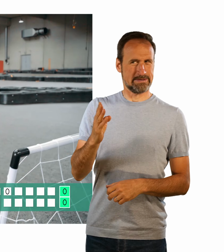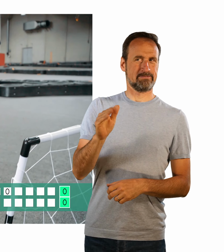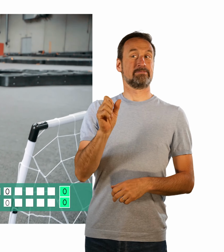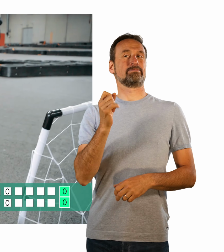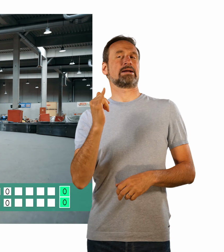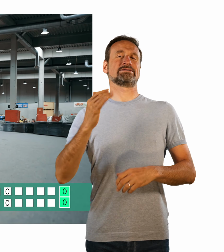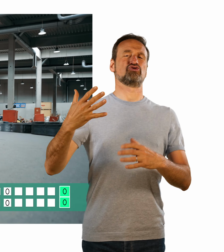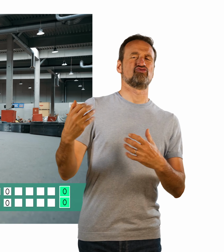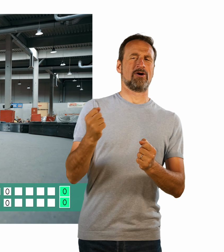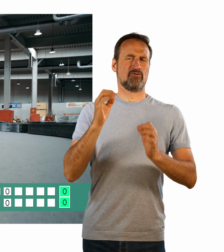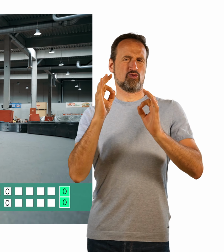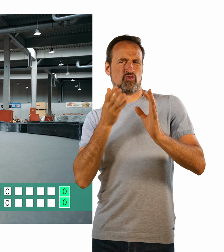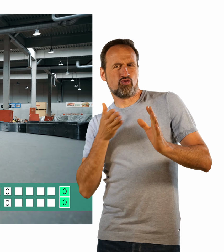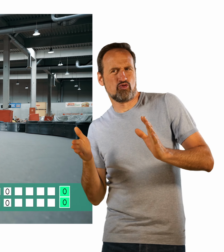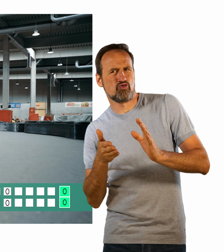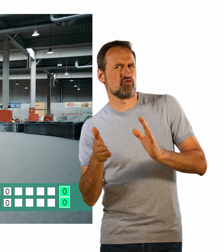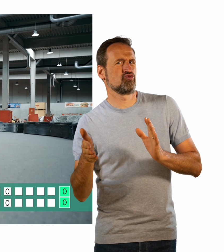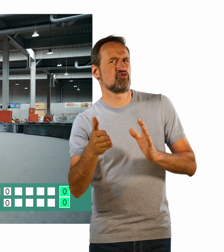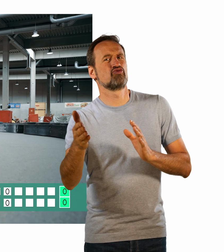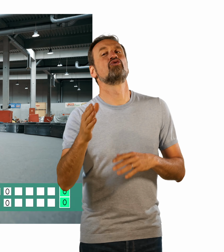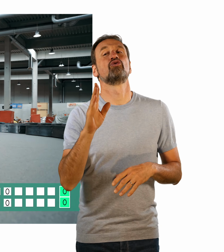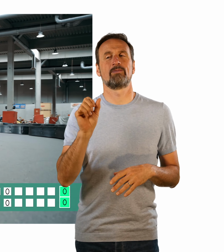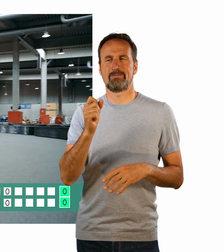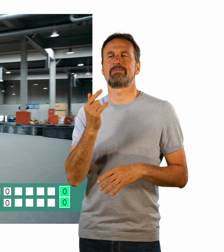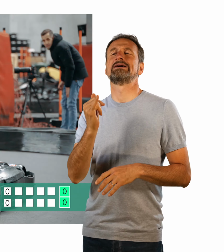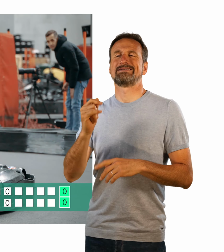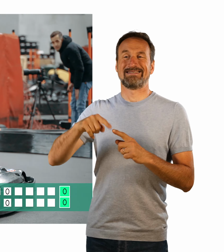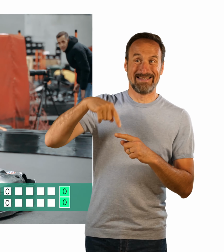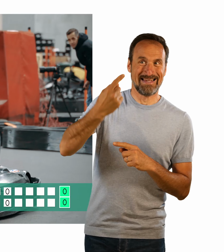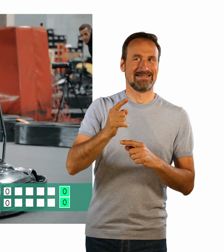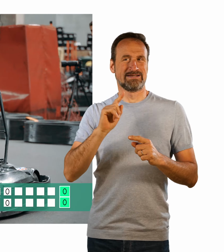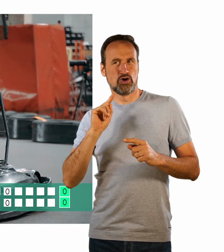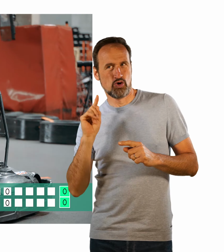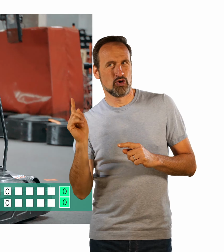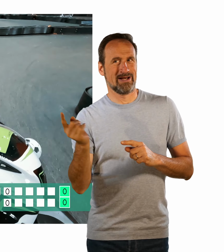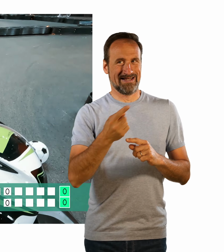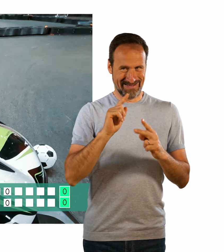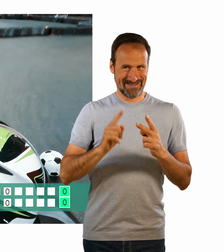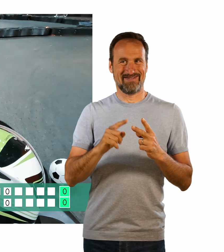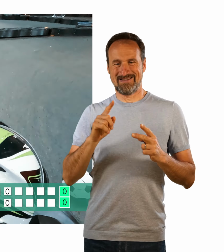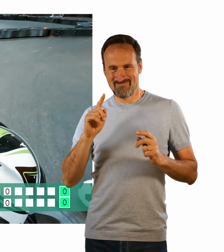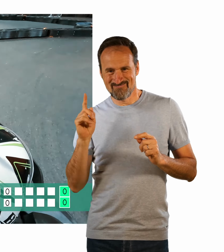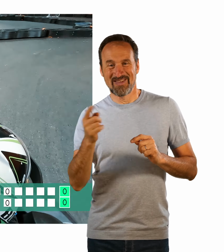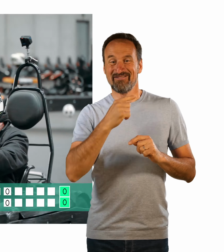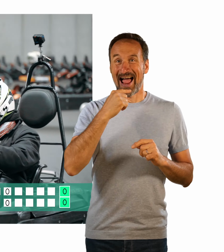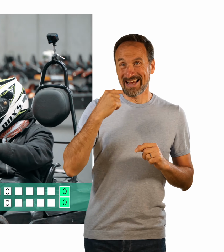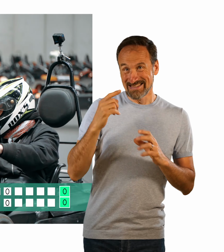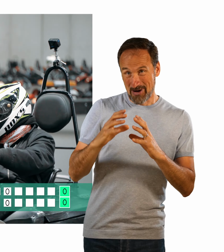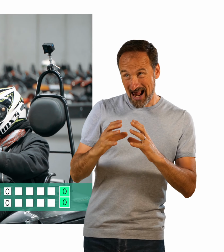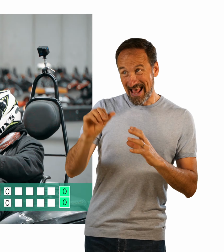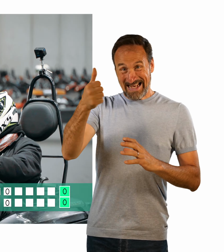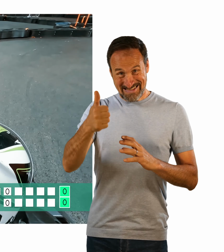deutlich besser klar als Kim. Basti geht gleich auf seine nächste Runde. Der weiße und erste Ball und so langsam,